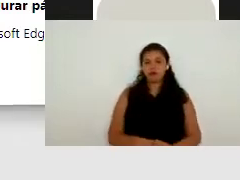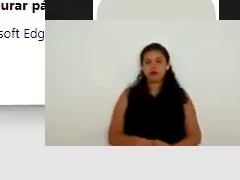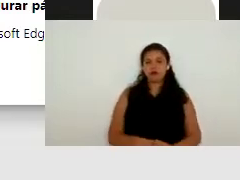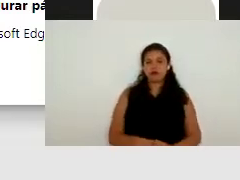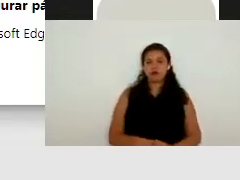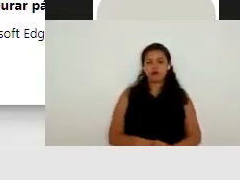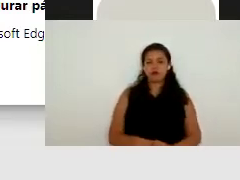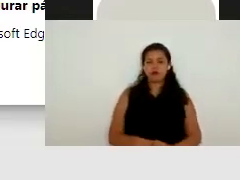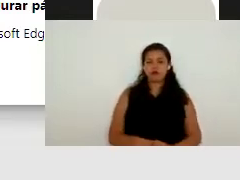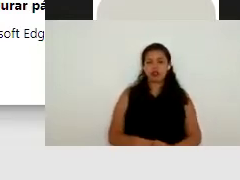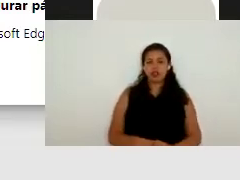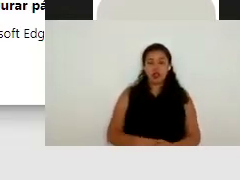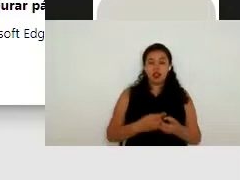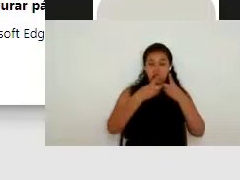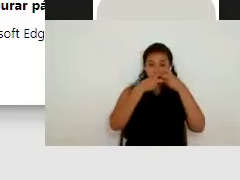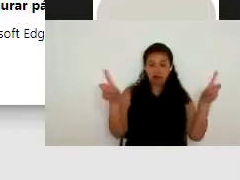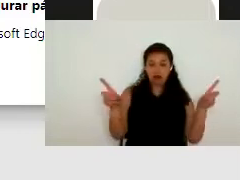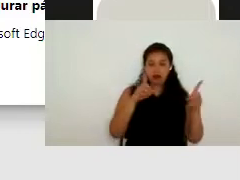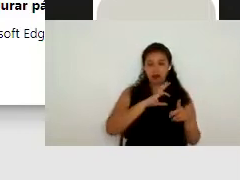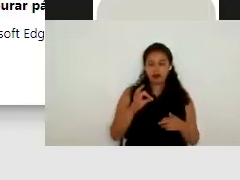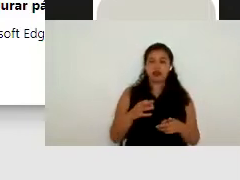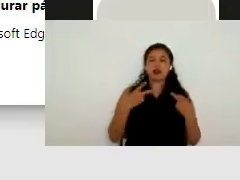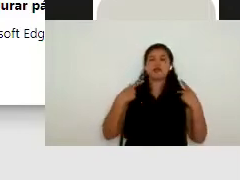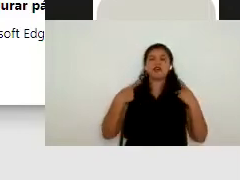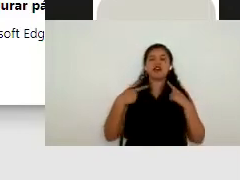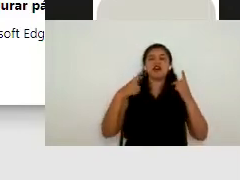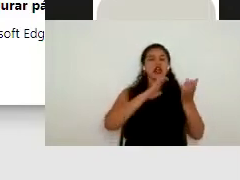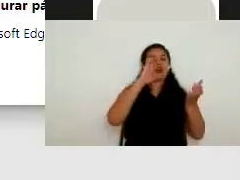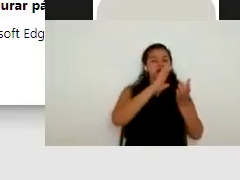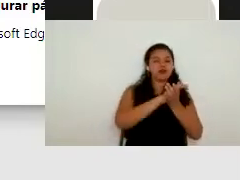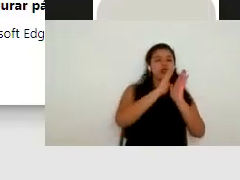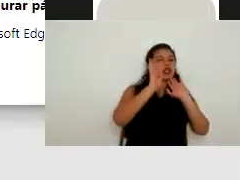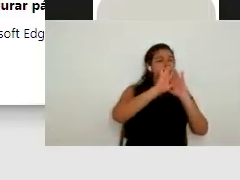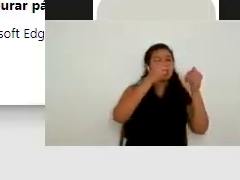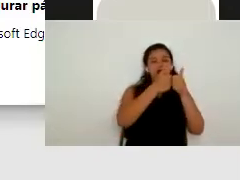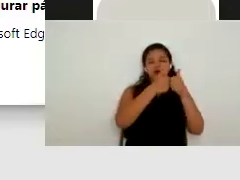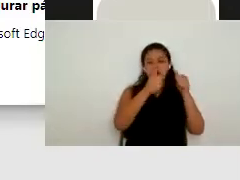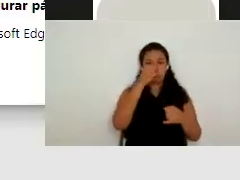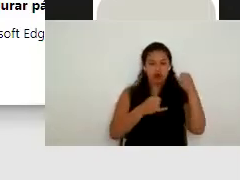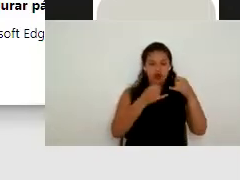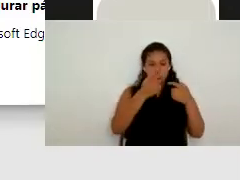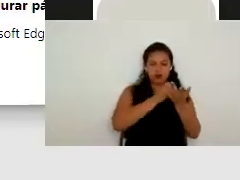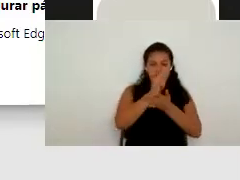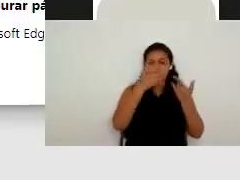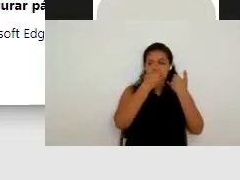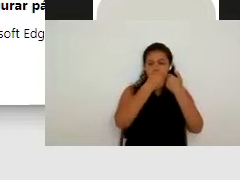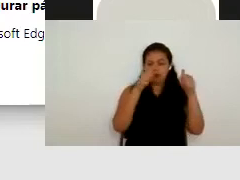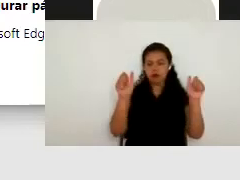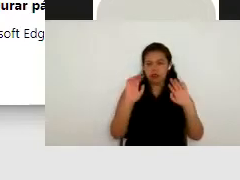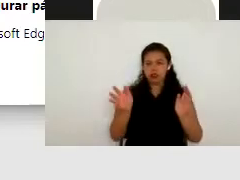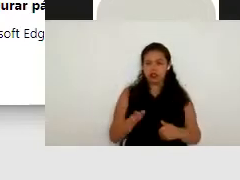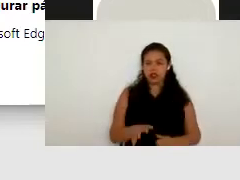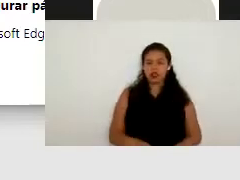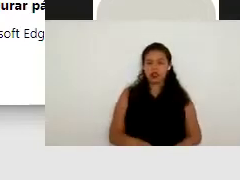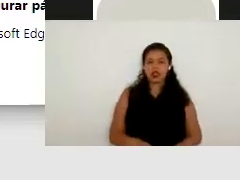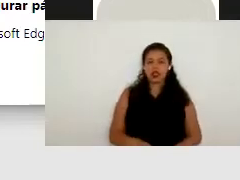divorciado por ejemplo dice ser la persona cuyo vínculo matrimonial ha sido de ciento kuri dicamente y no sería separado a